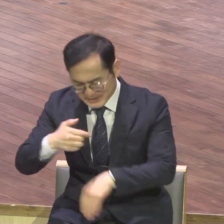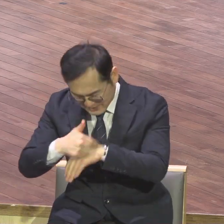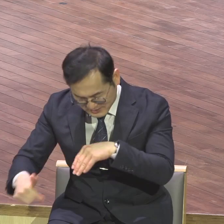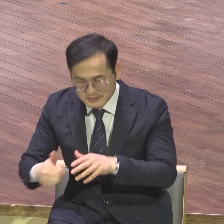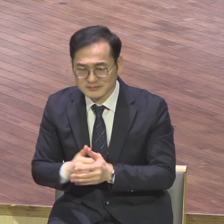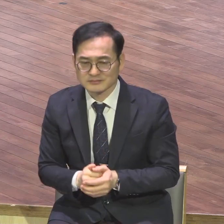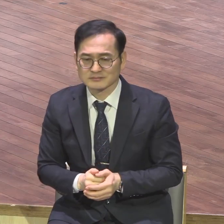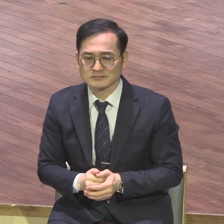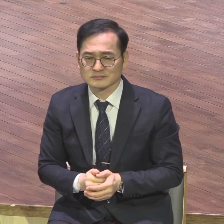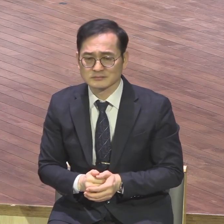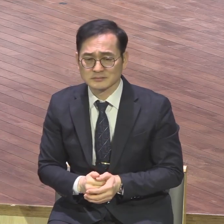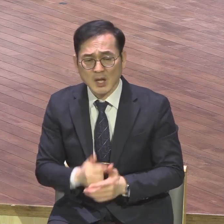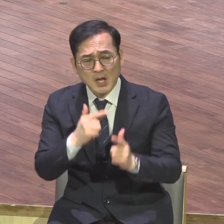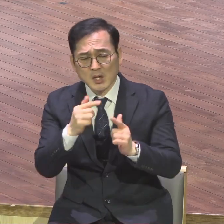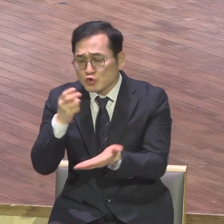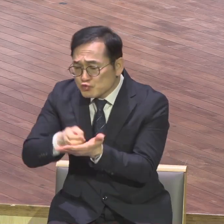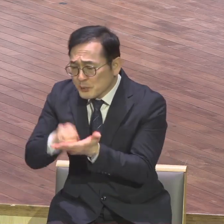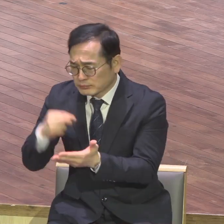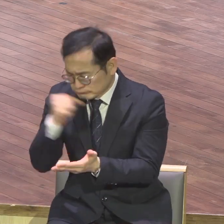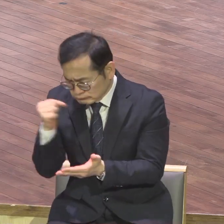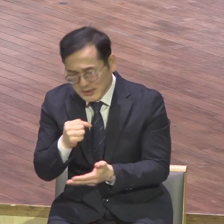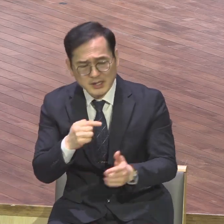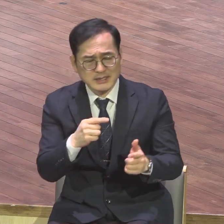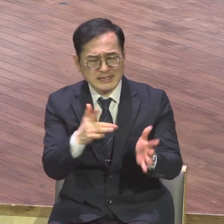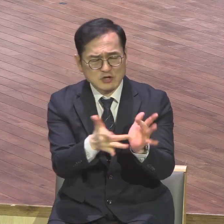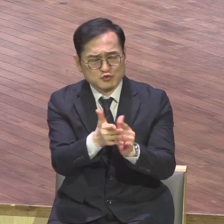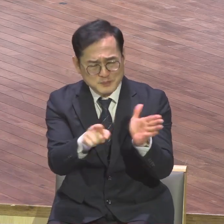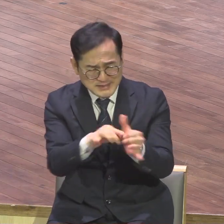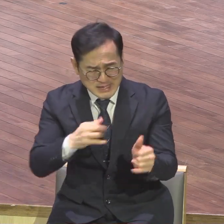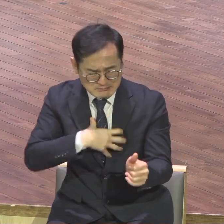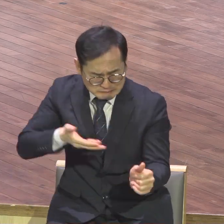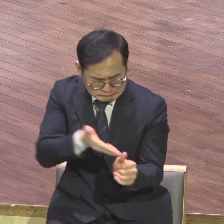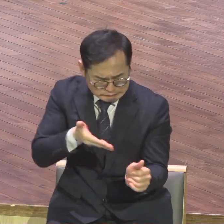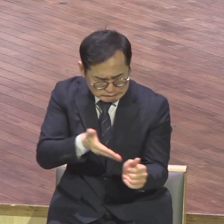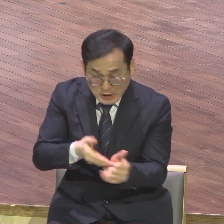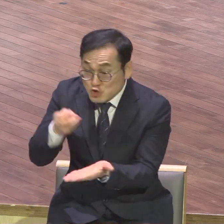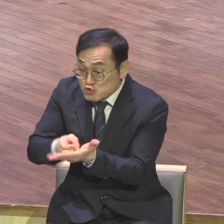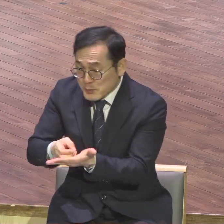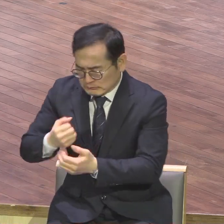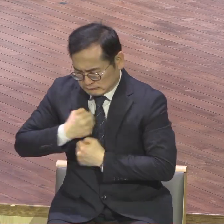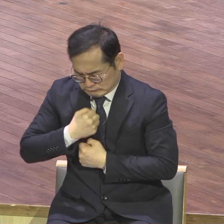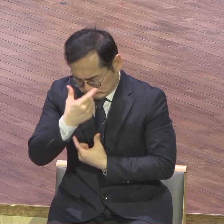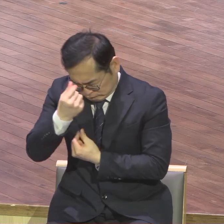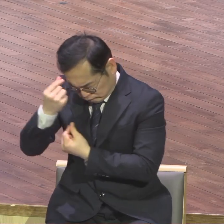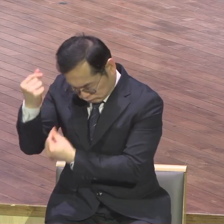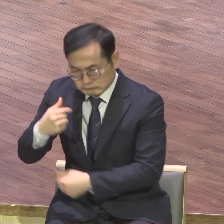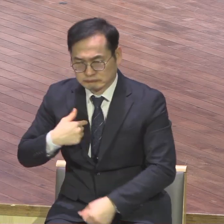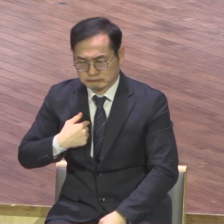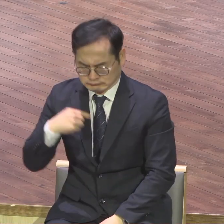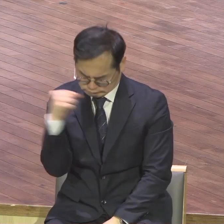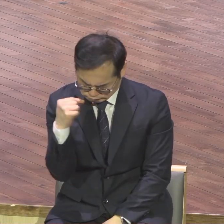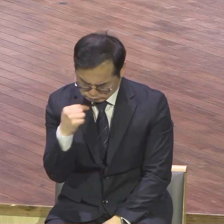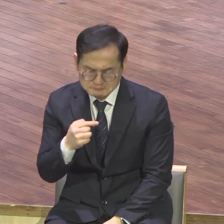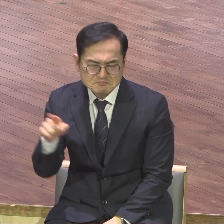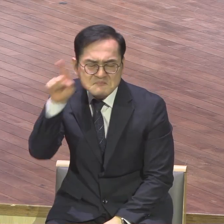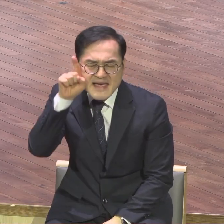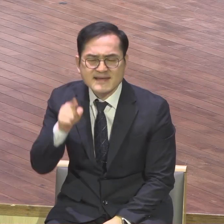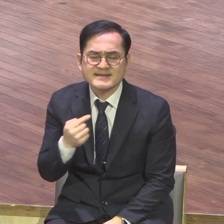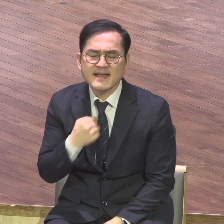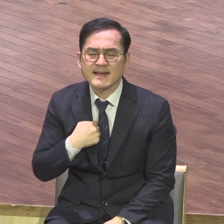열심으로는 교회를 박해하고 율법의 의로는 흠이 없는 자라. 자, 바울 대단하지요.